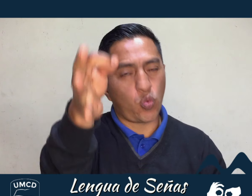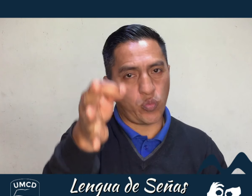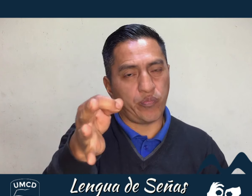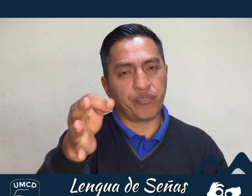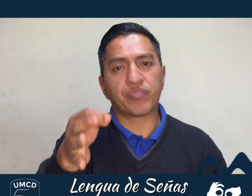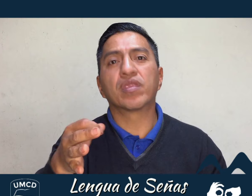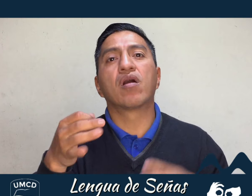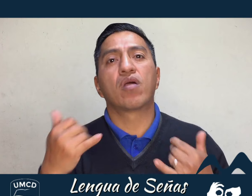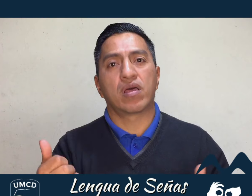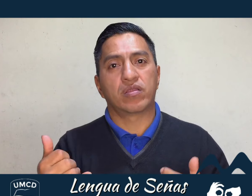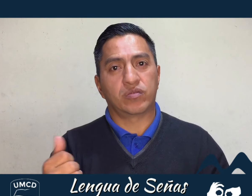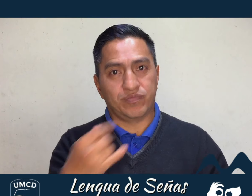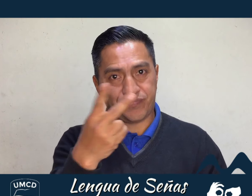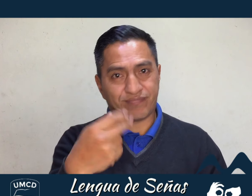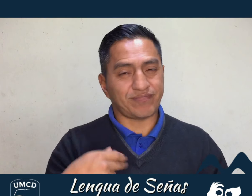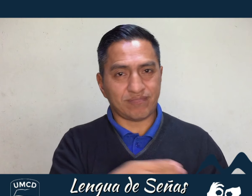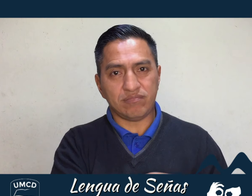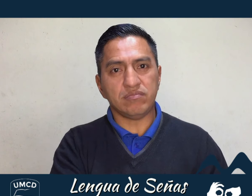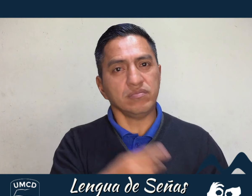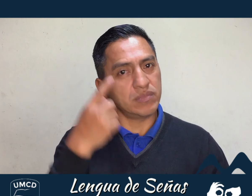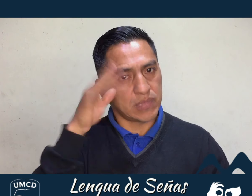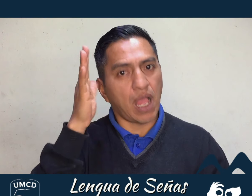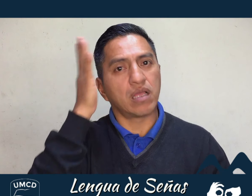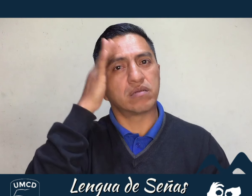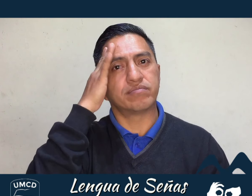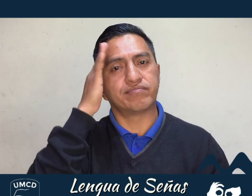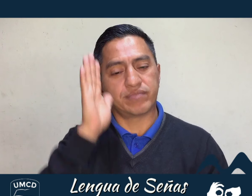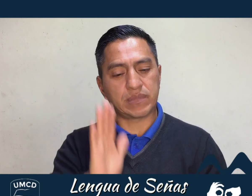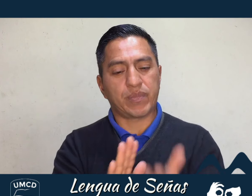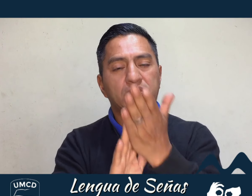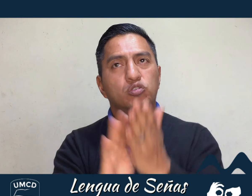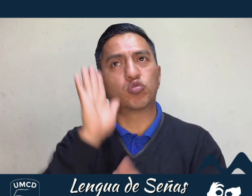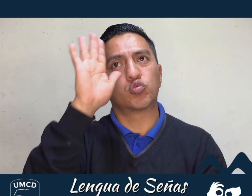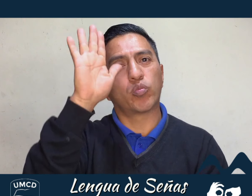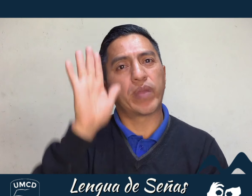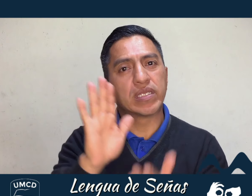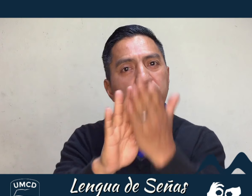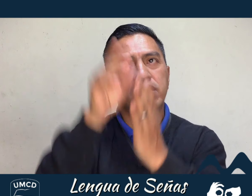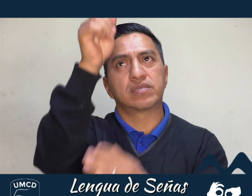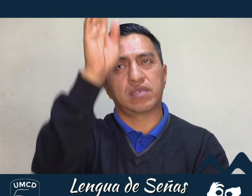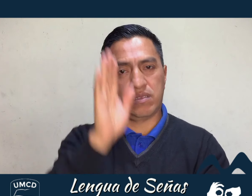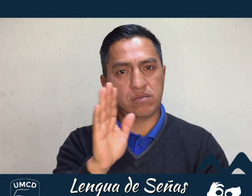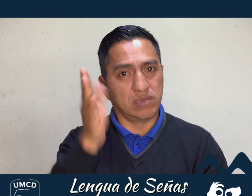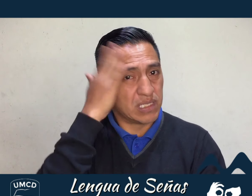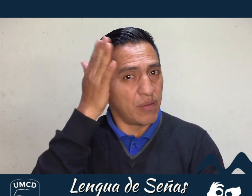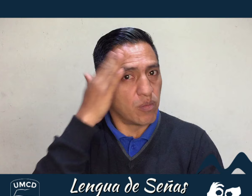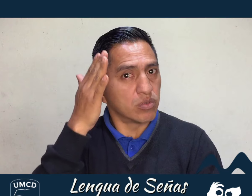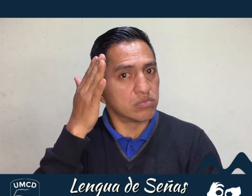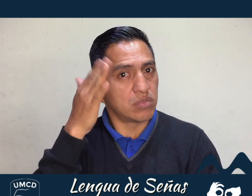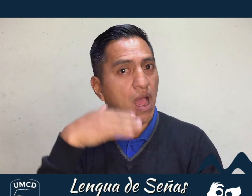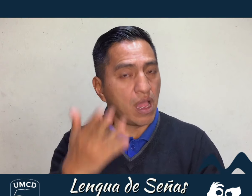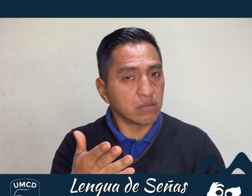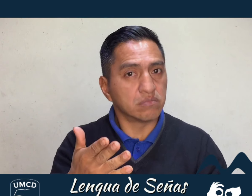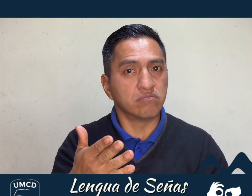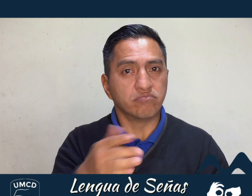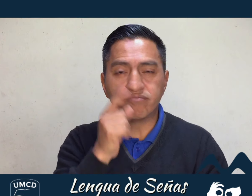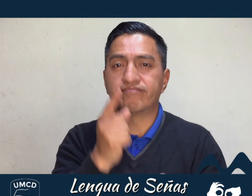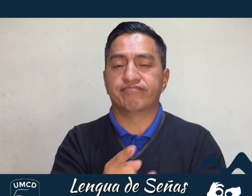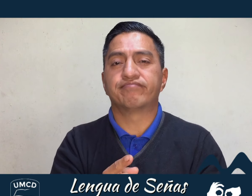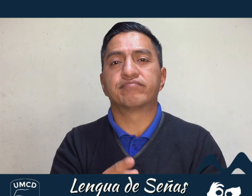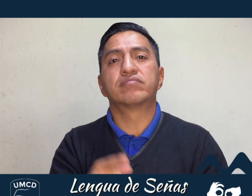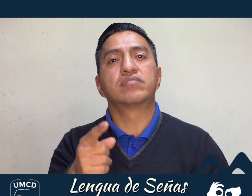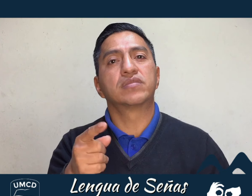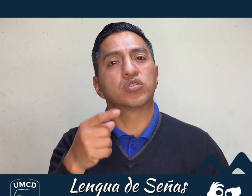trono. Así que estamos en medio de la presencia de Dios, vivimos en medio de la presencia de